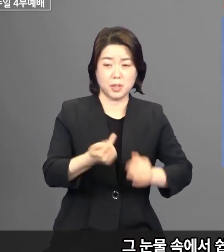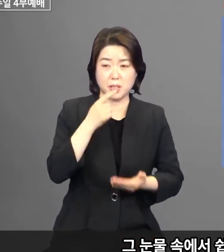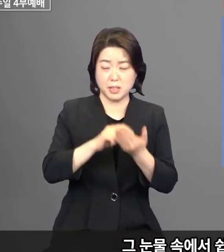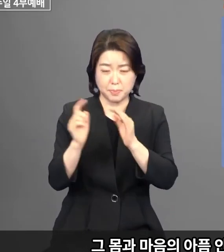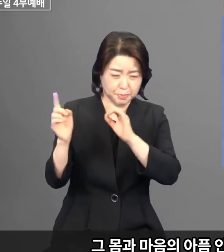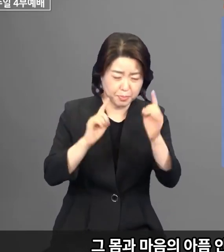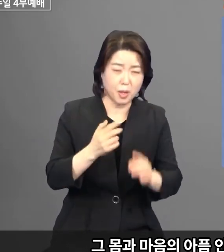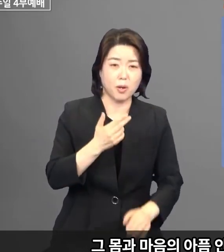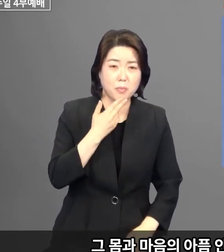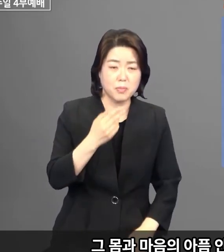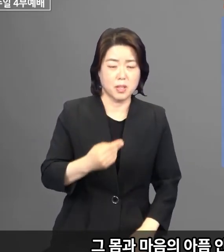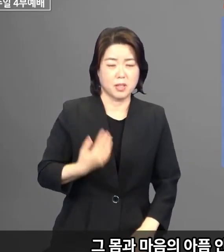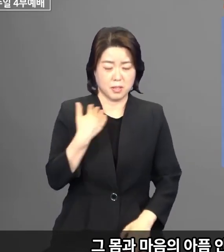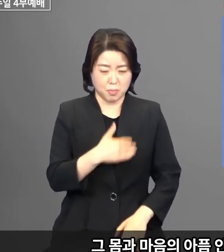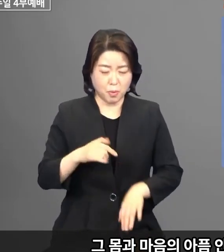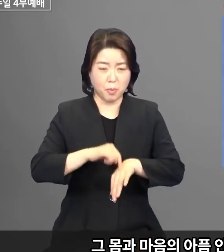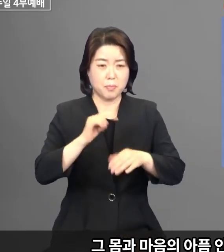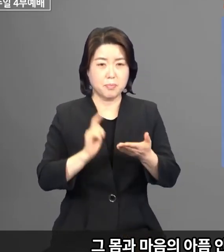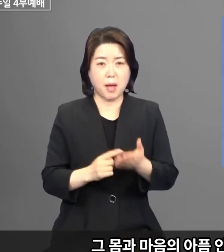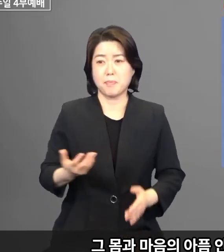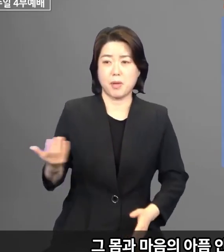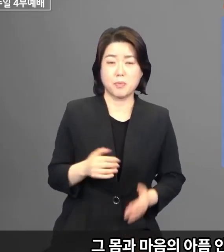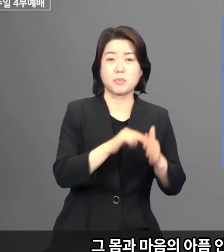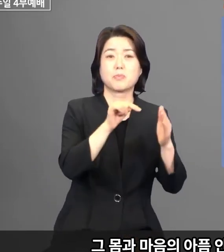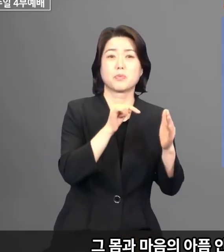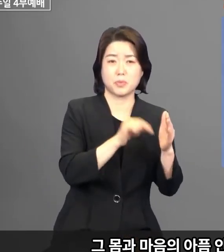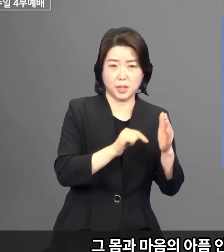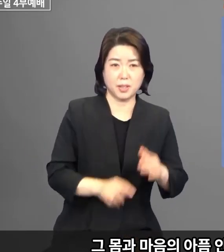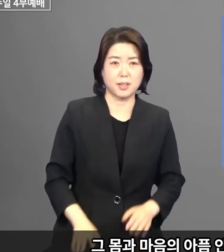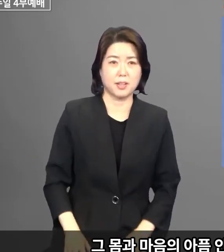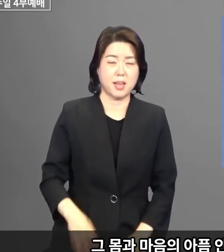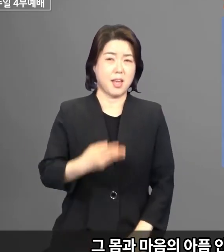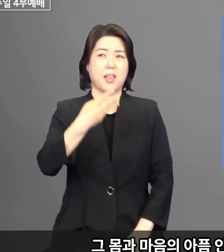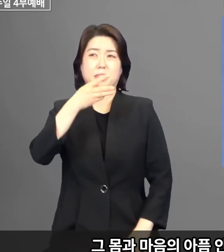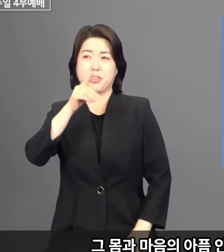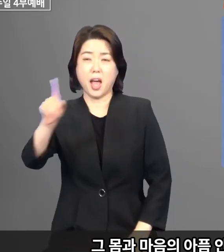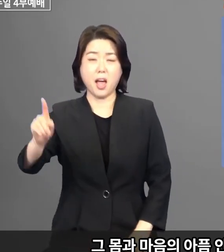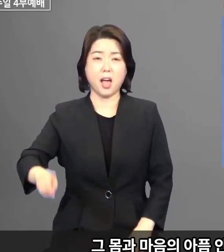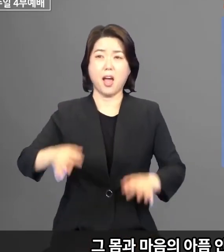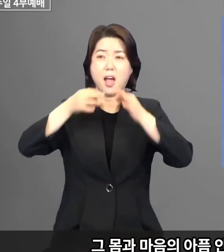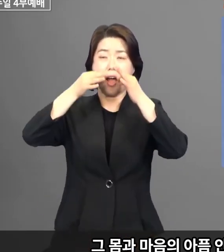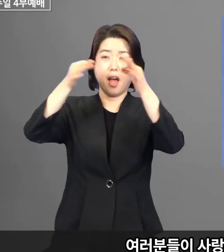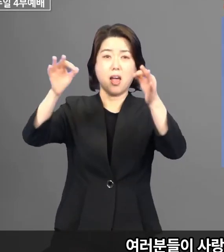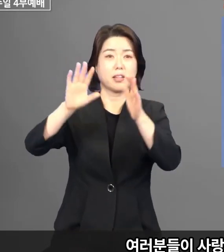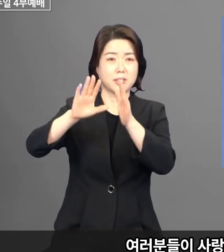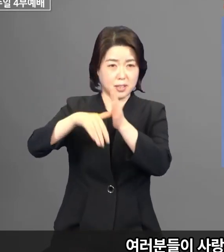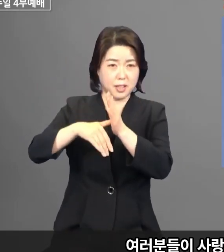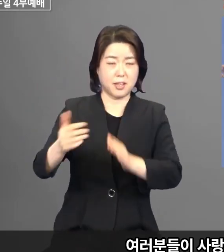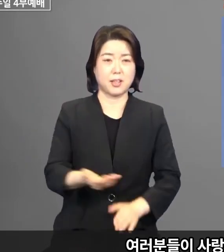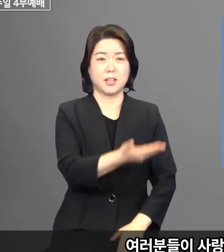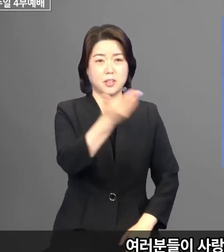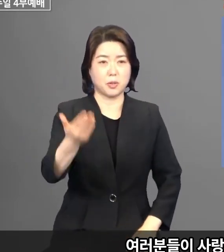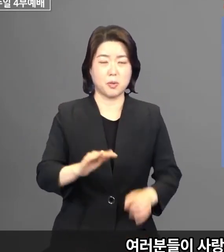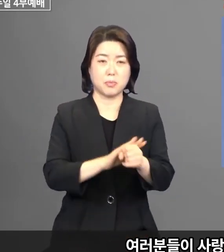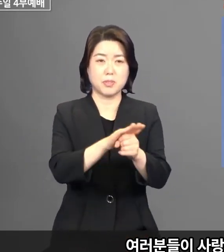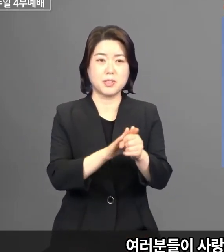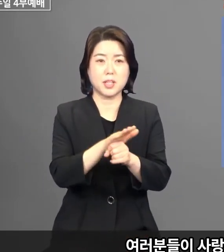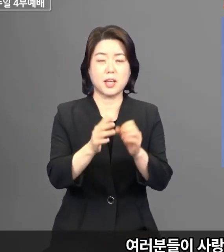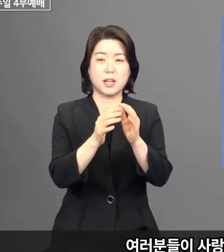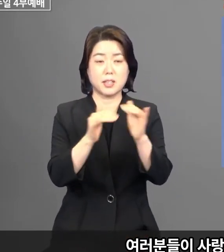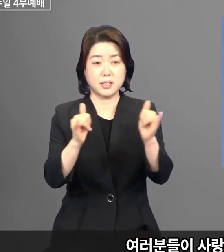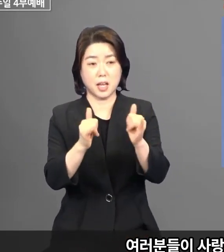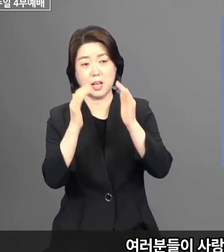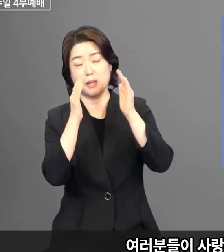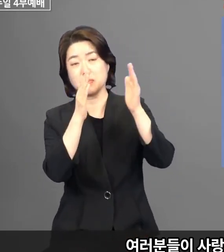회복되지 않는 그 몸과 마음의 아픔 안에서 다라고 외칠 때에 여러분들이 사랑하는 이들을